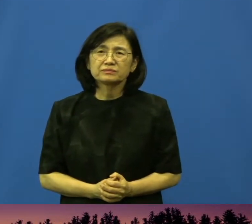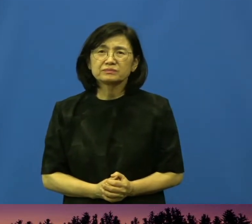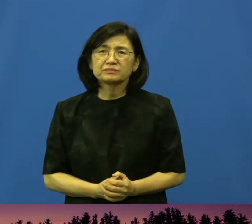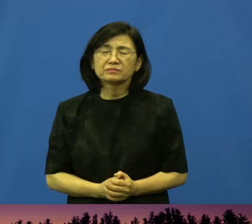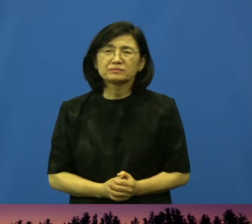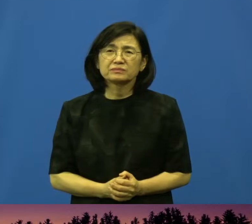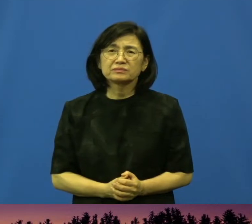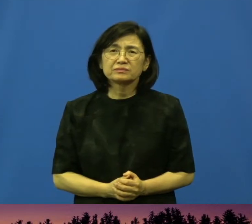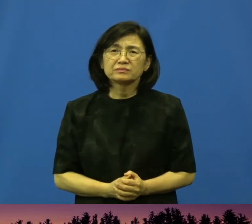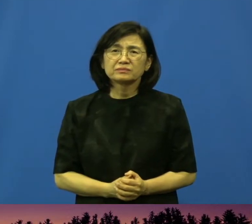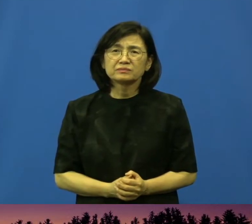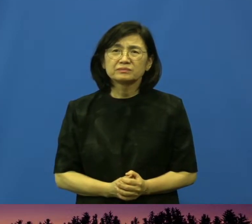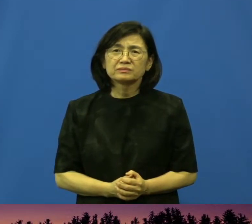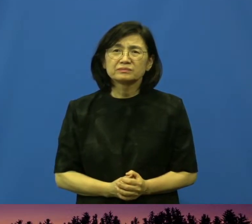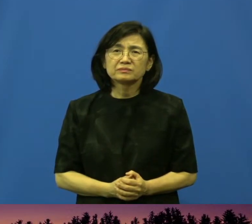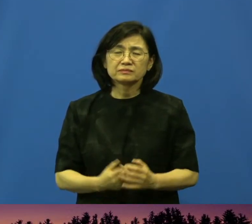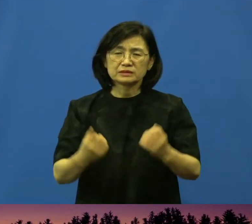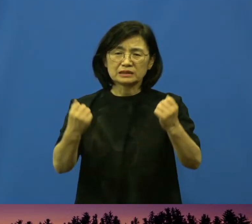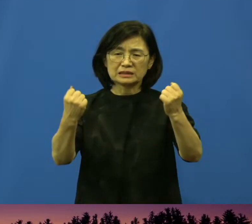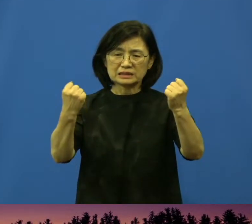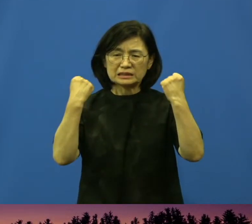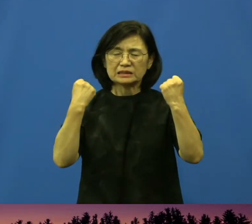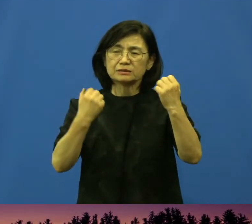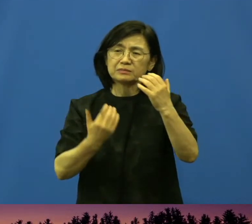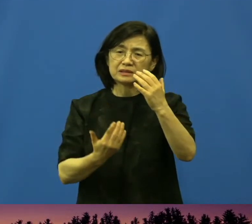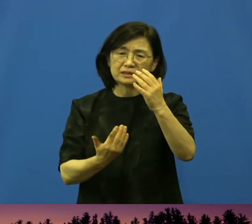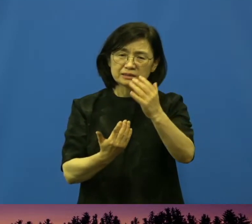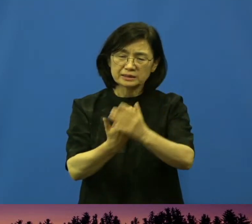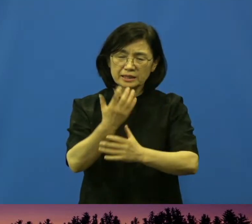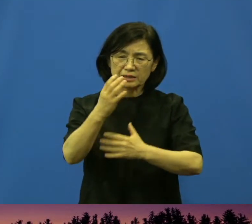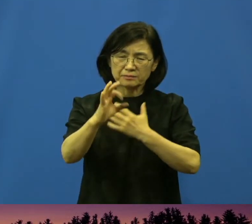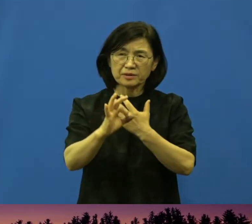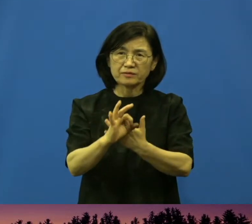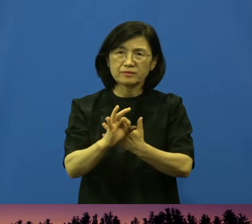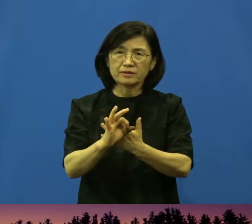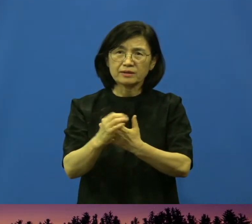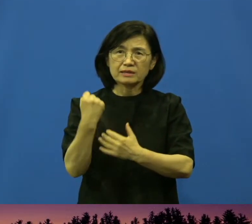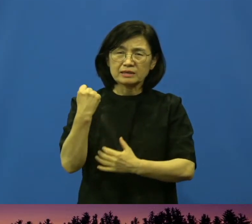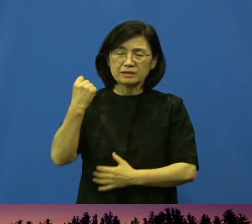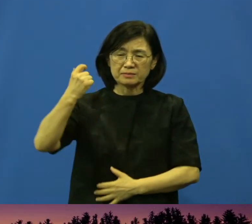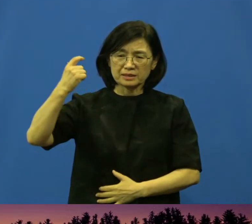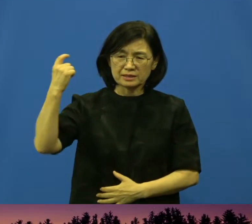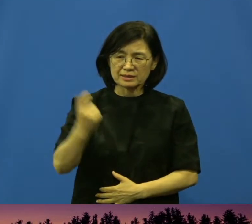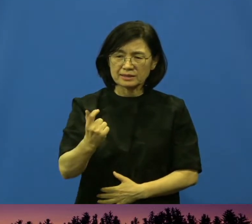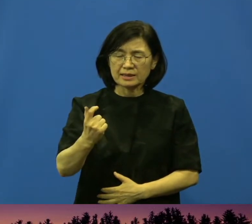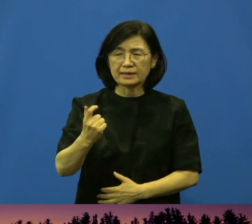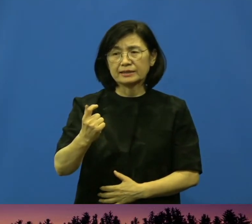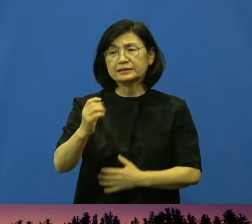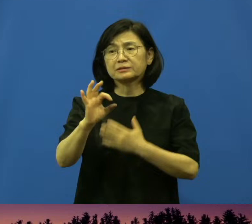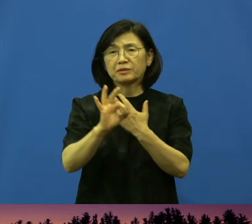근데 여러분, 힘이 생기면 어때요? 내가 힘을 모으고 힘이 생기면